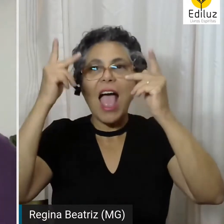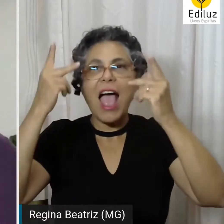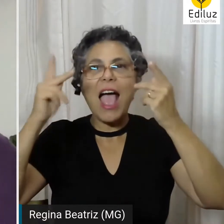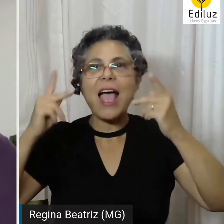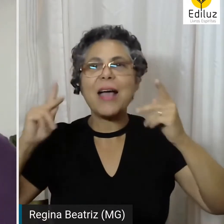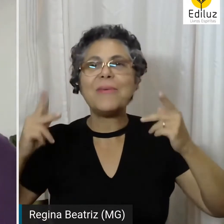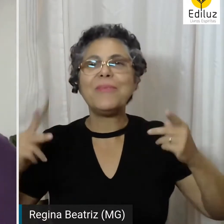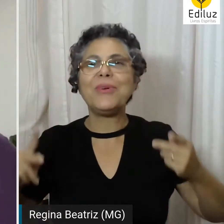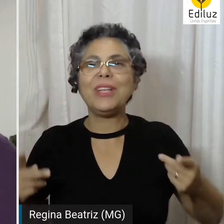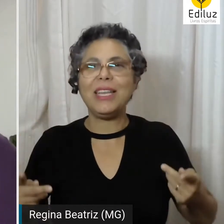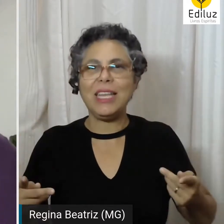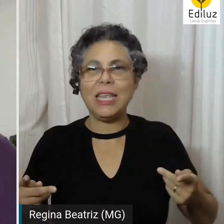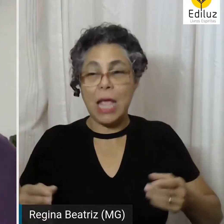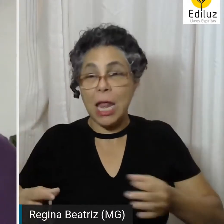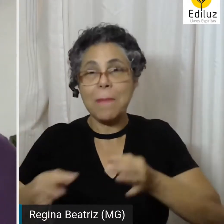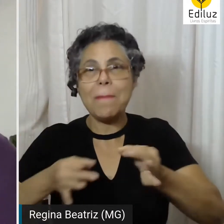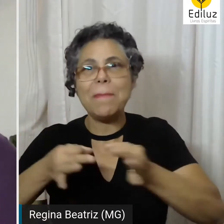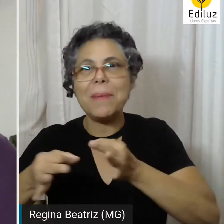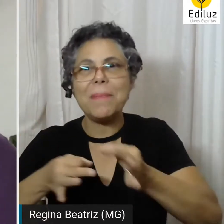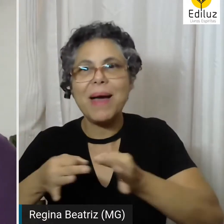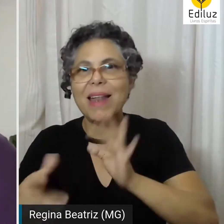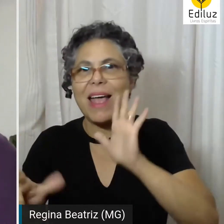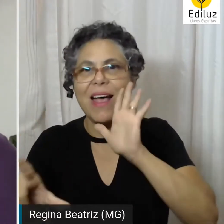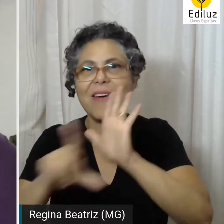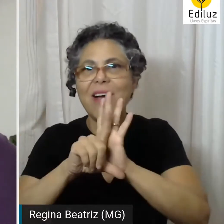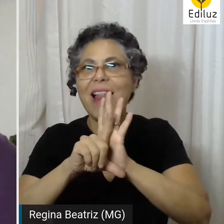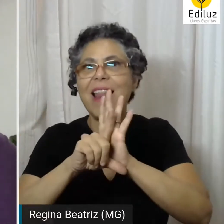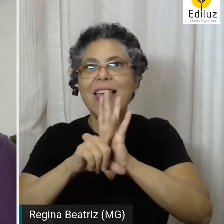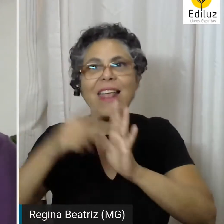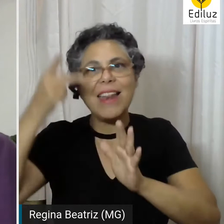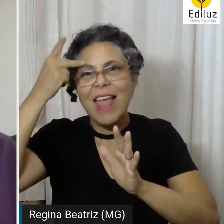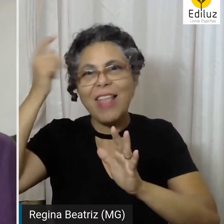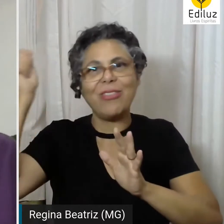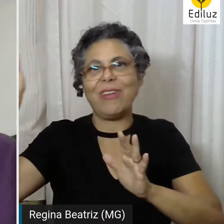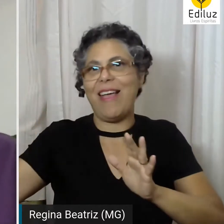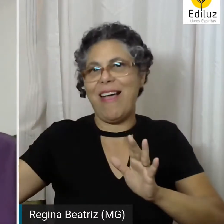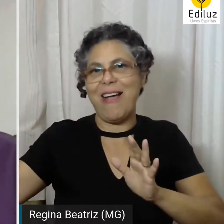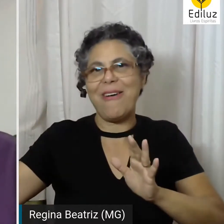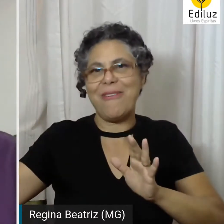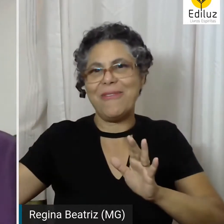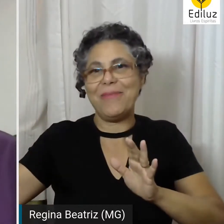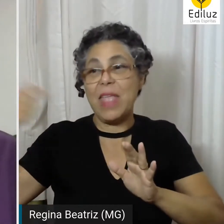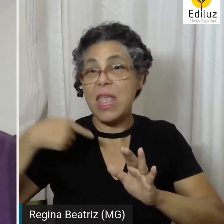humana, em que se deparava com as leis naturais, que se deixava,